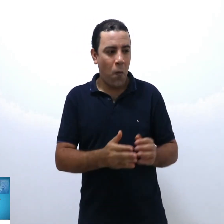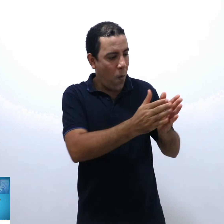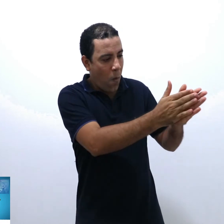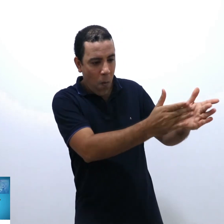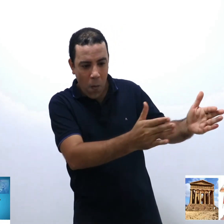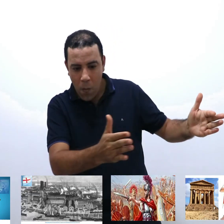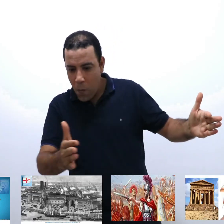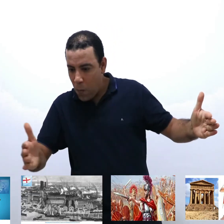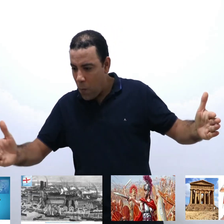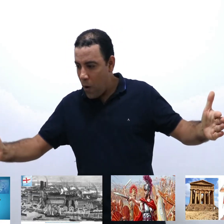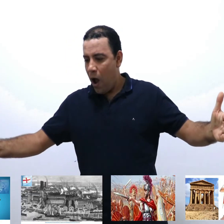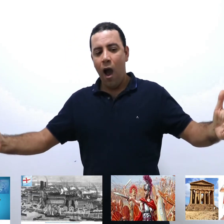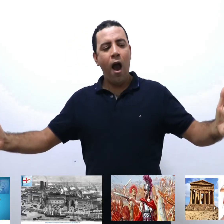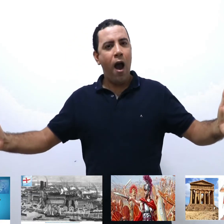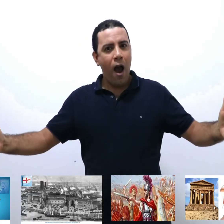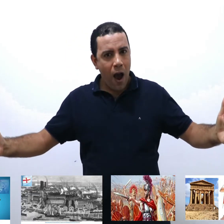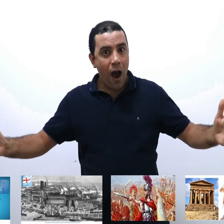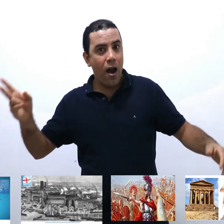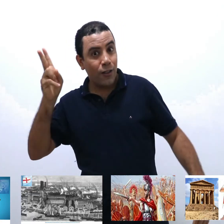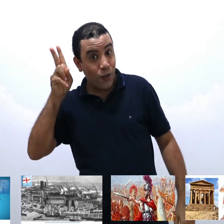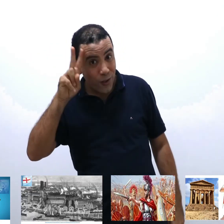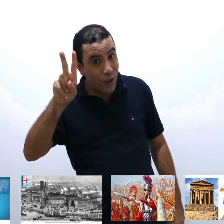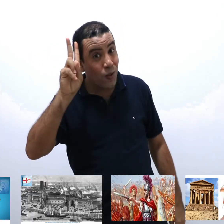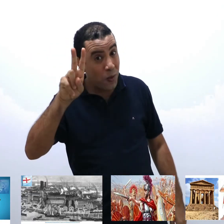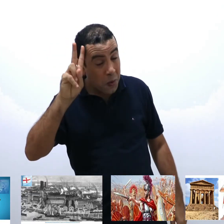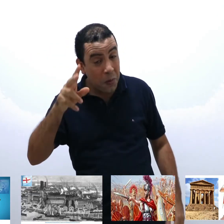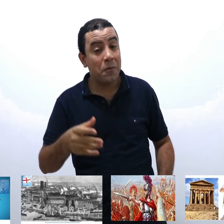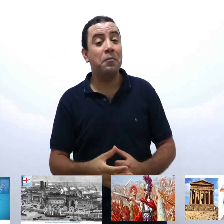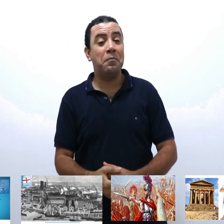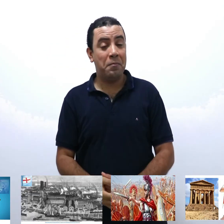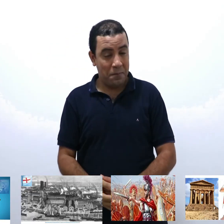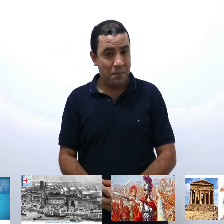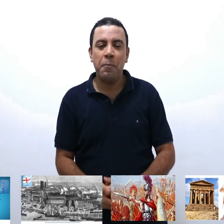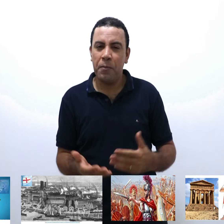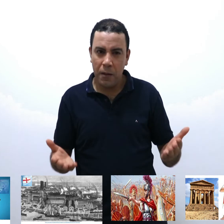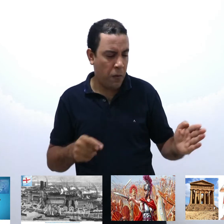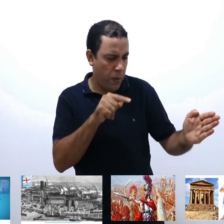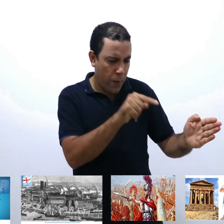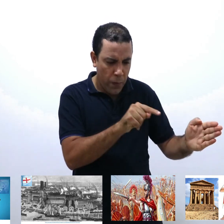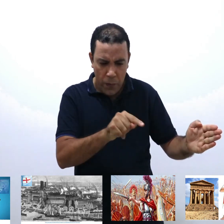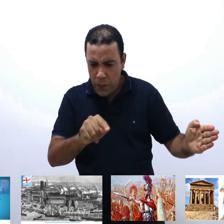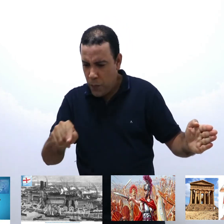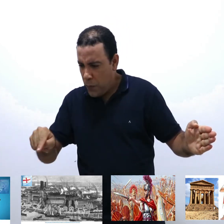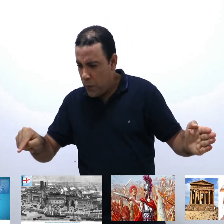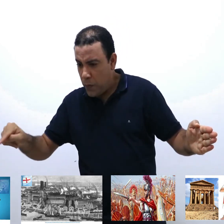é uma linha do tempo bastante grande. E a história, isso é a história. E todos